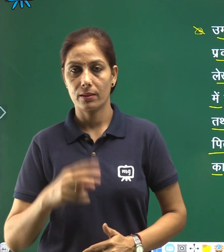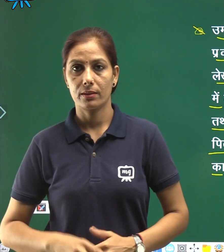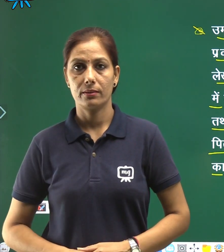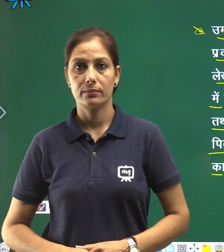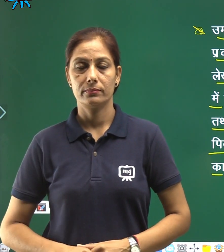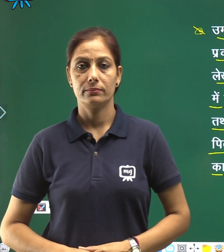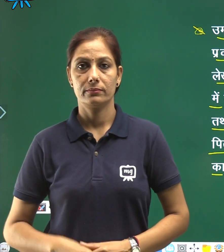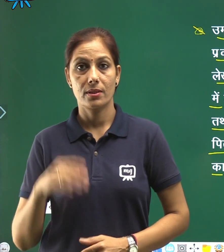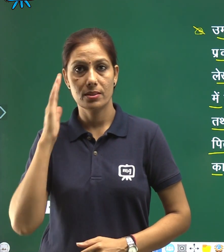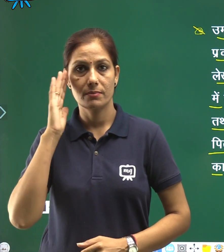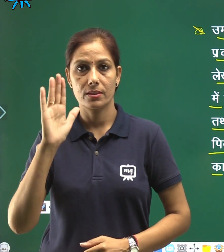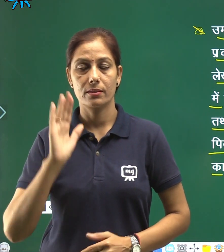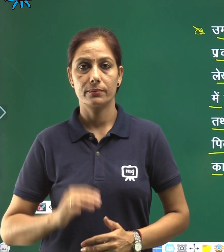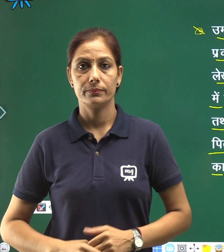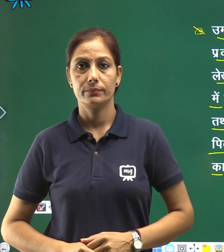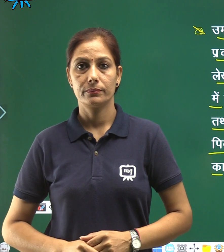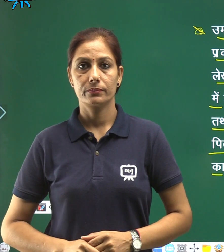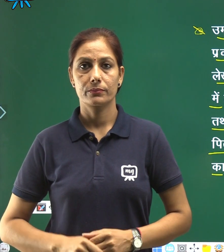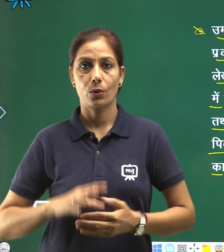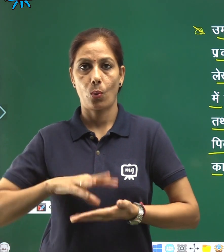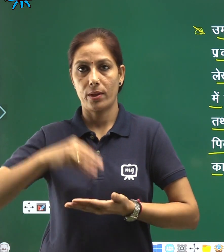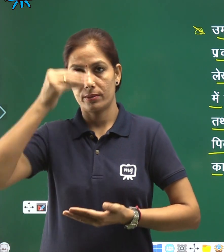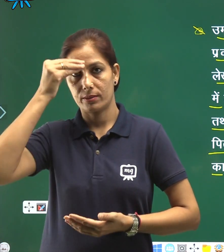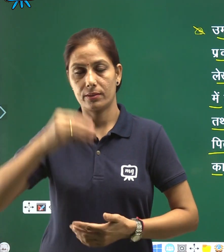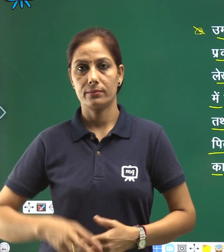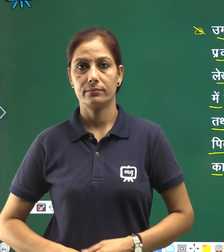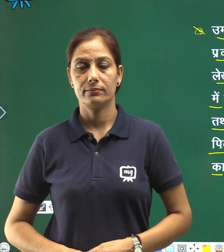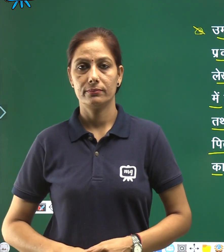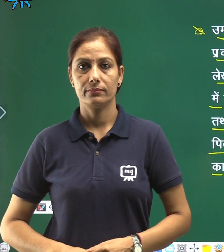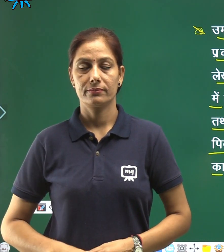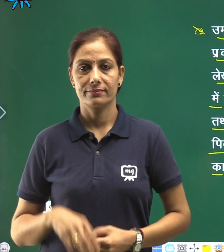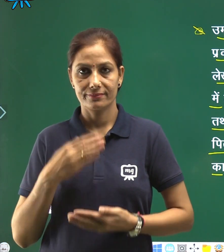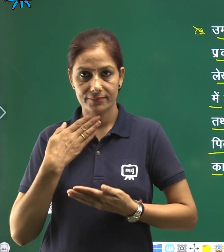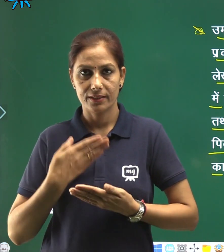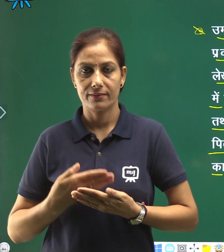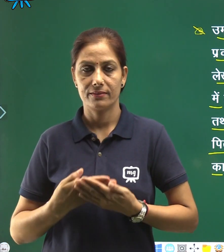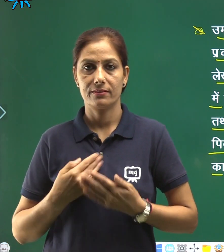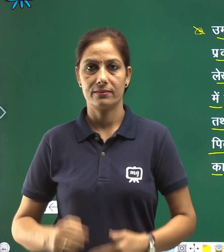समझें और याद करें। धन्यवाद।